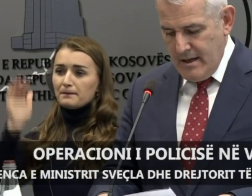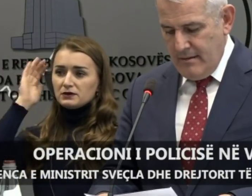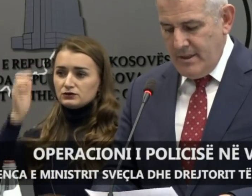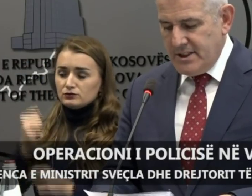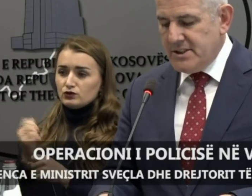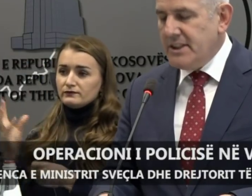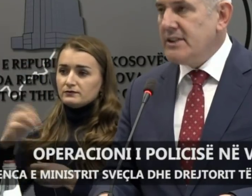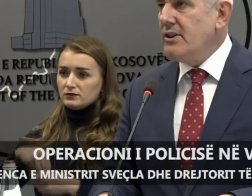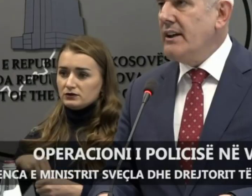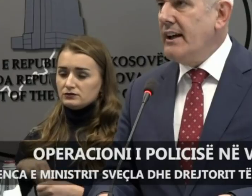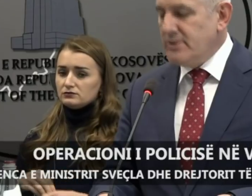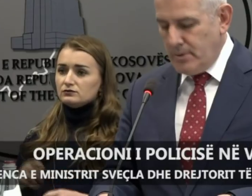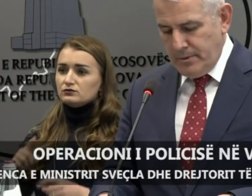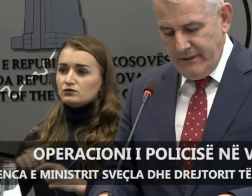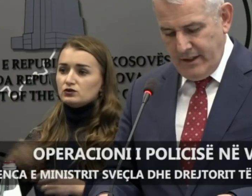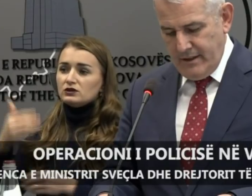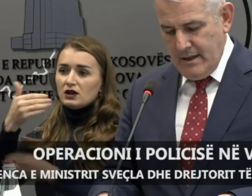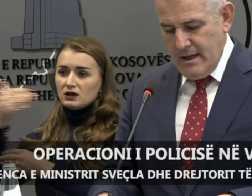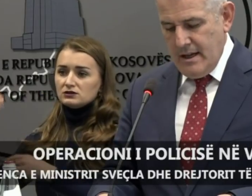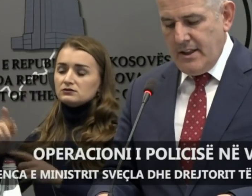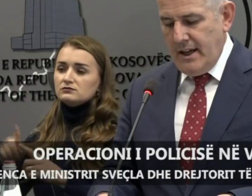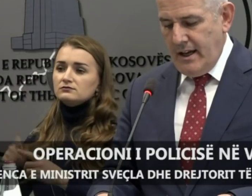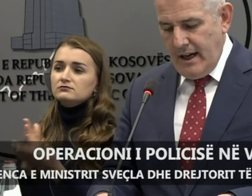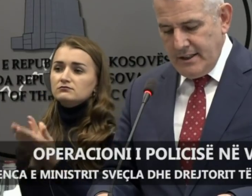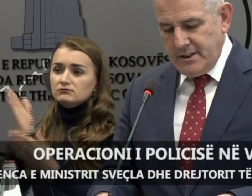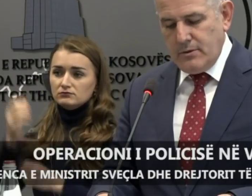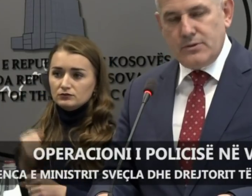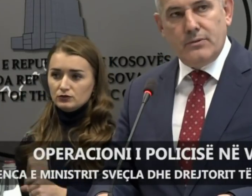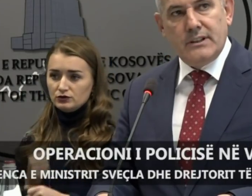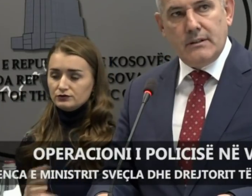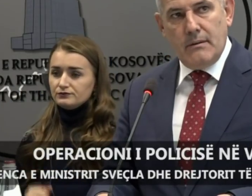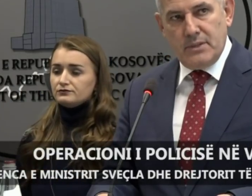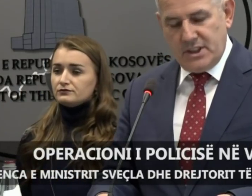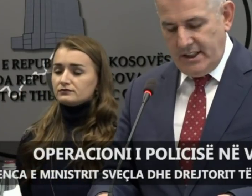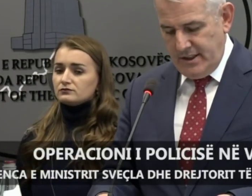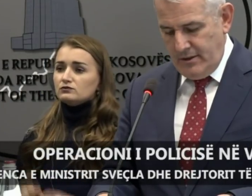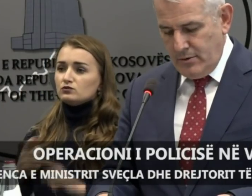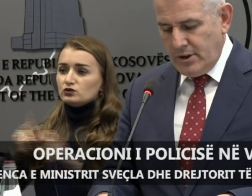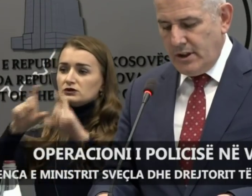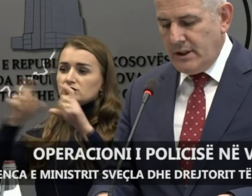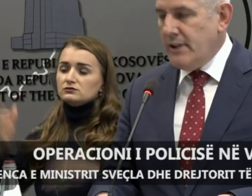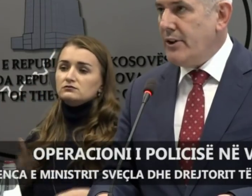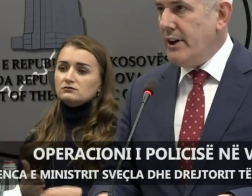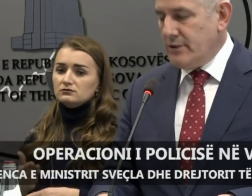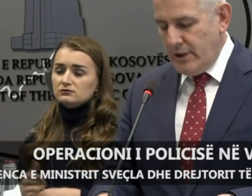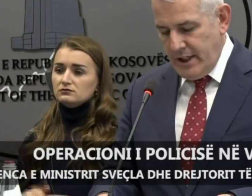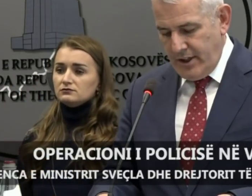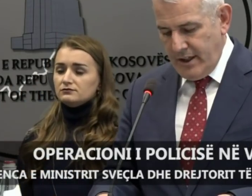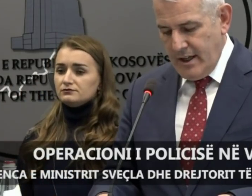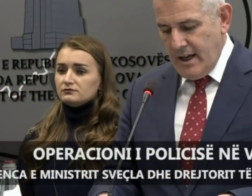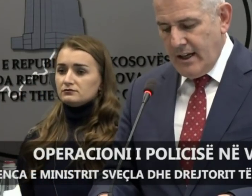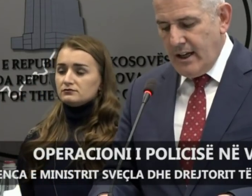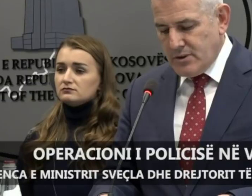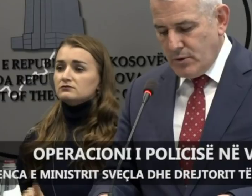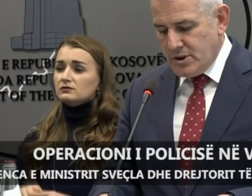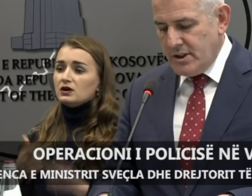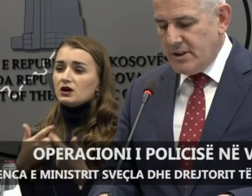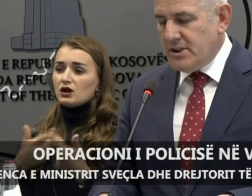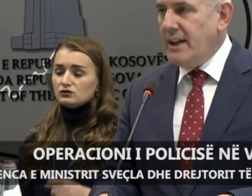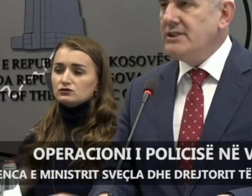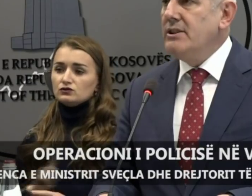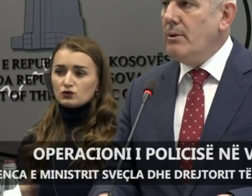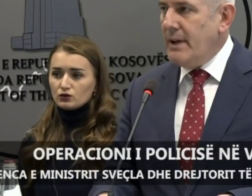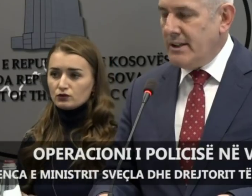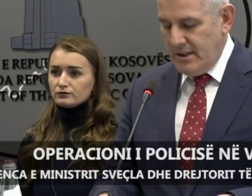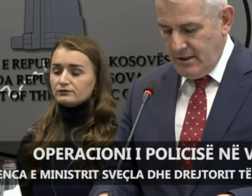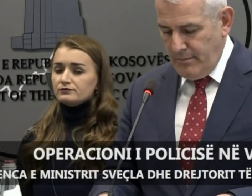Brendshme me agjencitë e saj ekzekutive dhe institucionet mbështetëse nuk do të toleroj nga askush